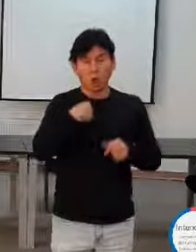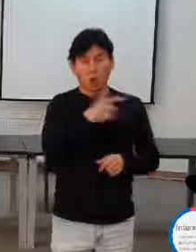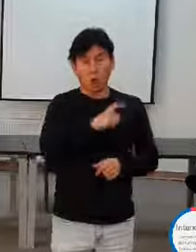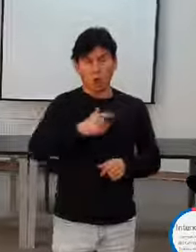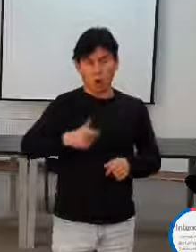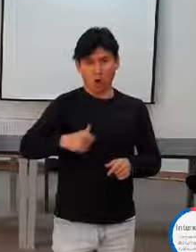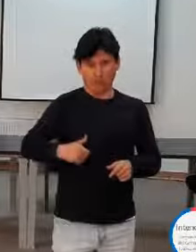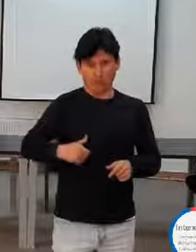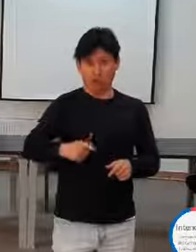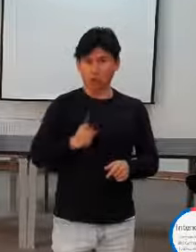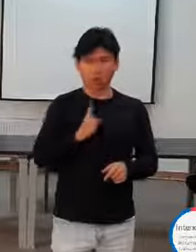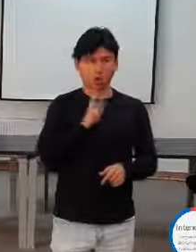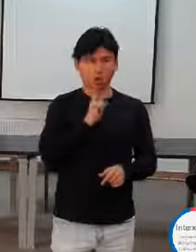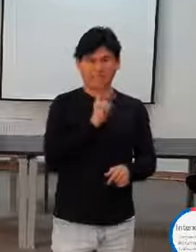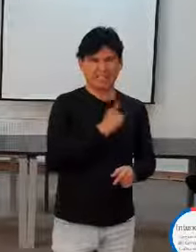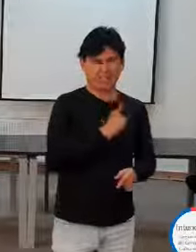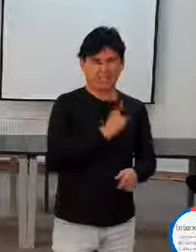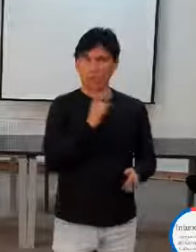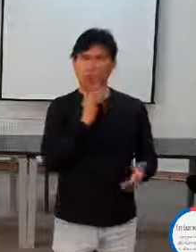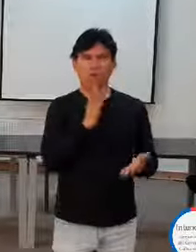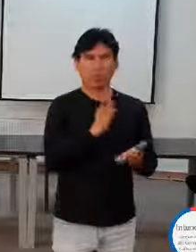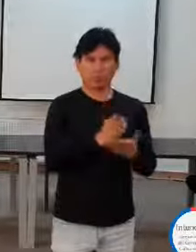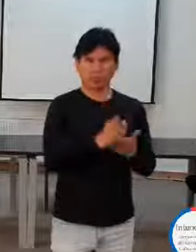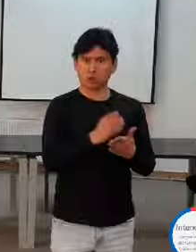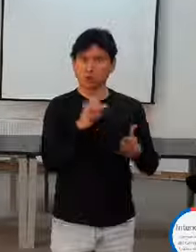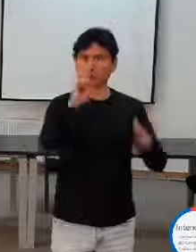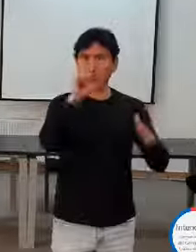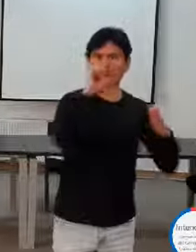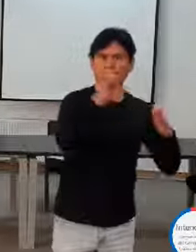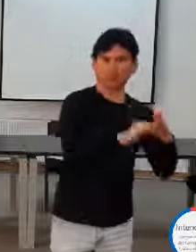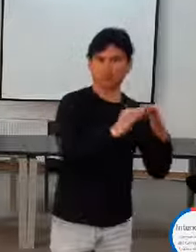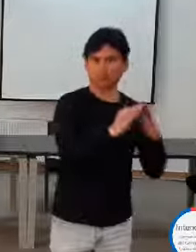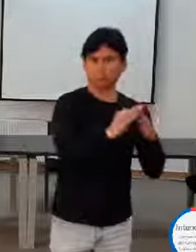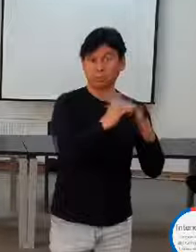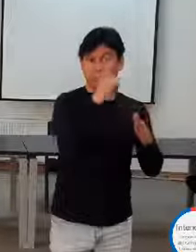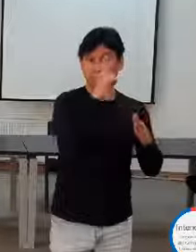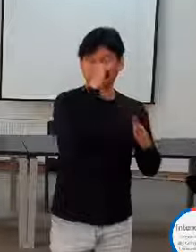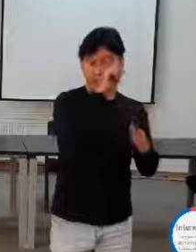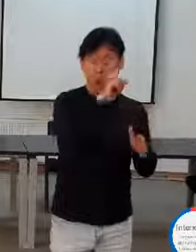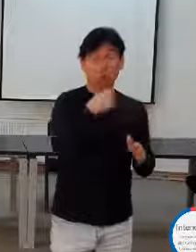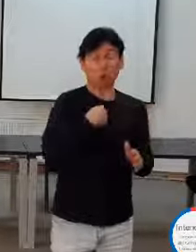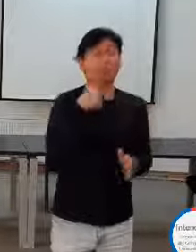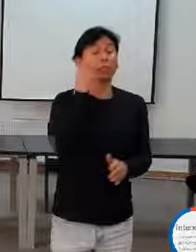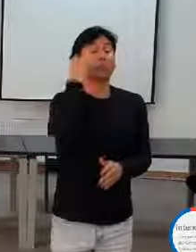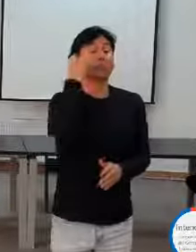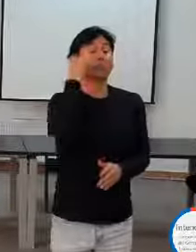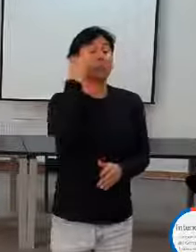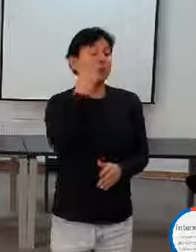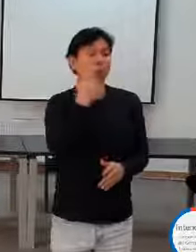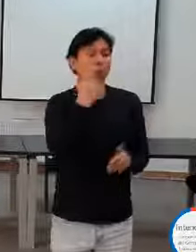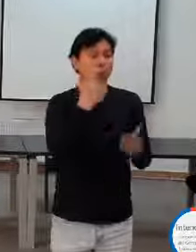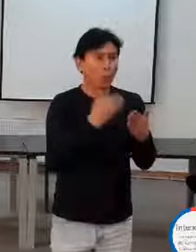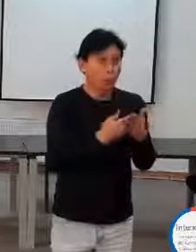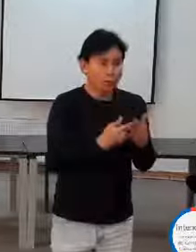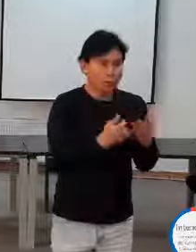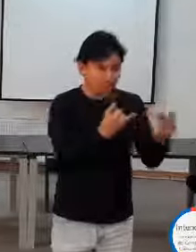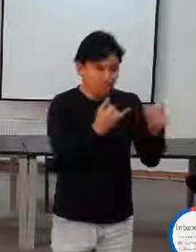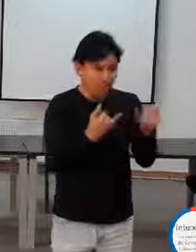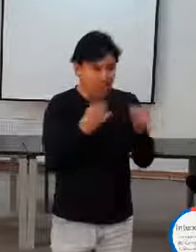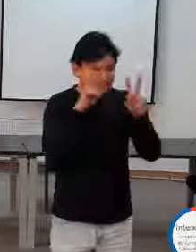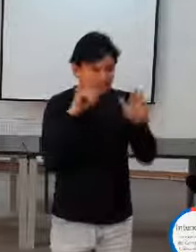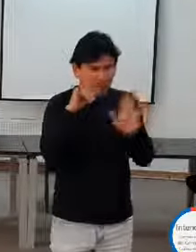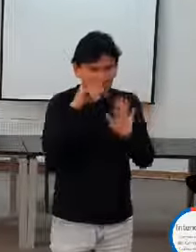gobernador no tiene ni tenía indicación de cuarentena, no obstante, tengo entendido que él, en el minuto que tomó conocimiento